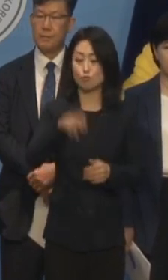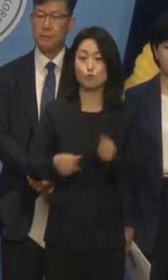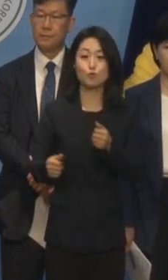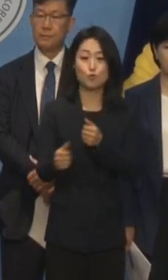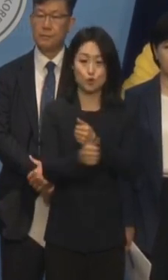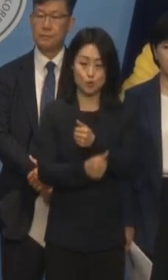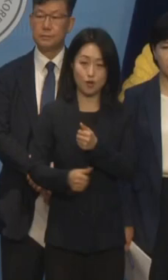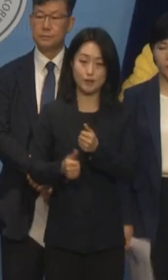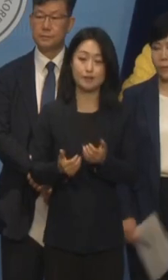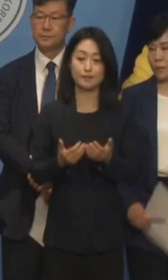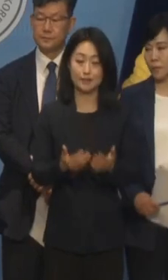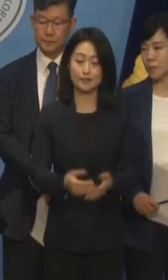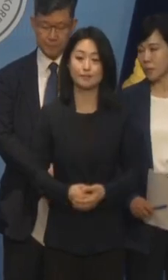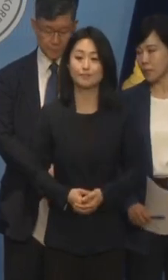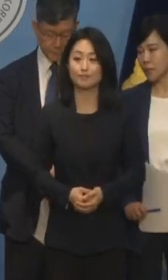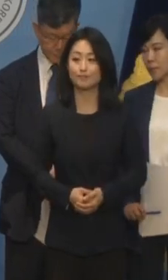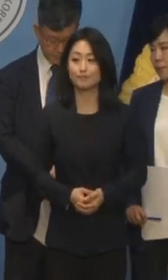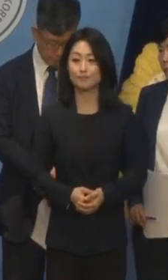일동.